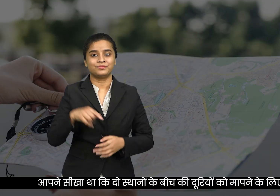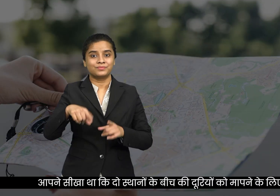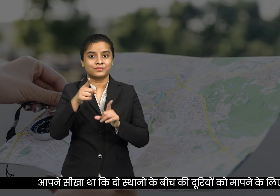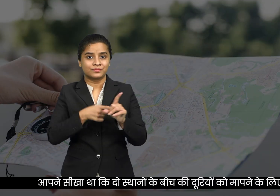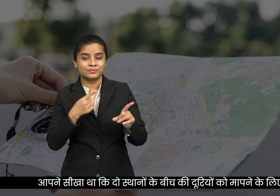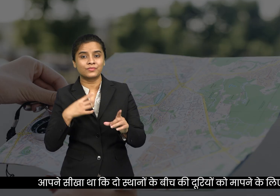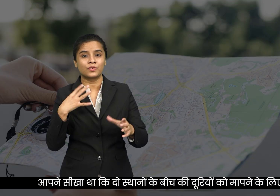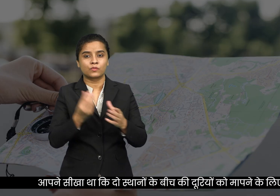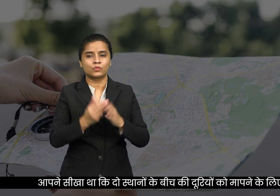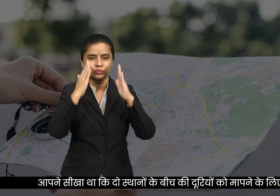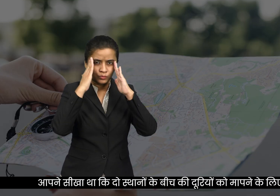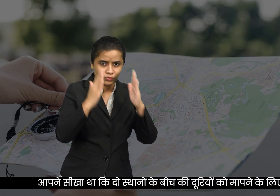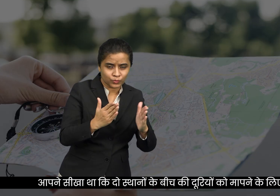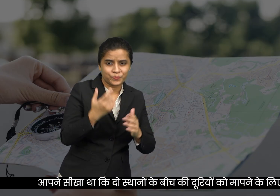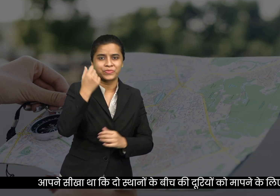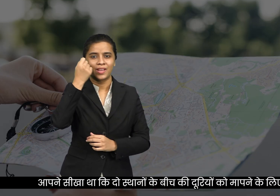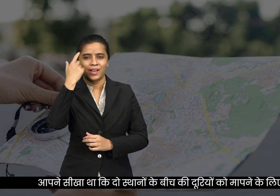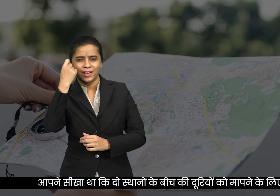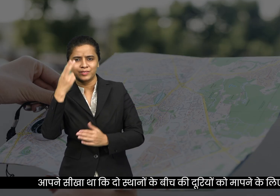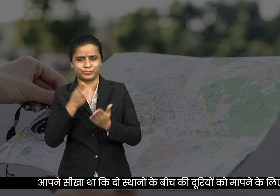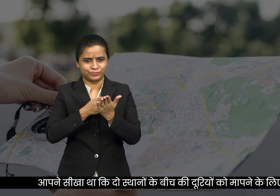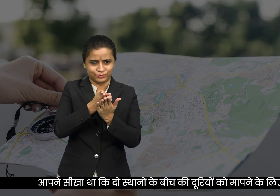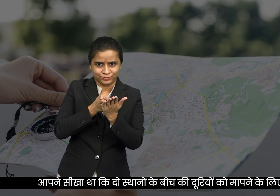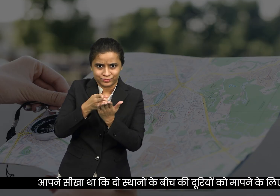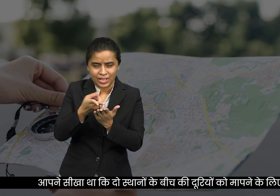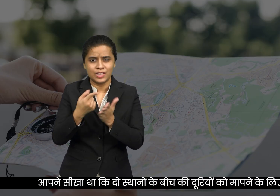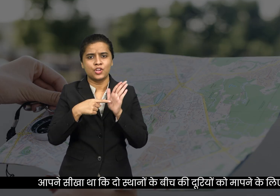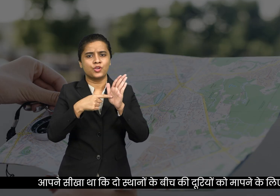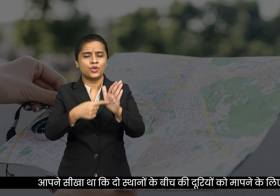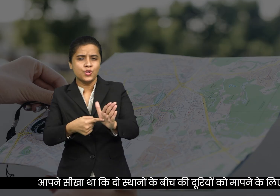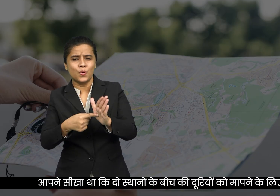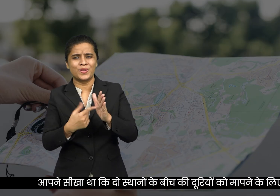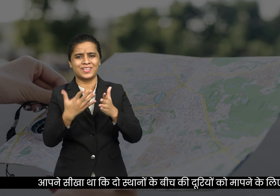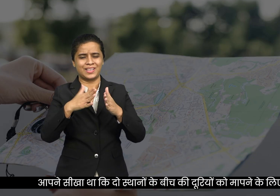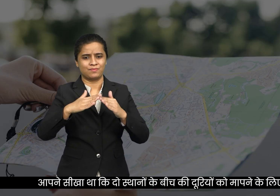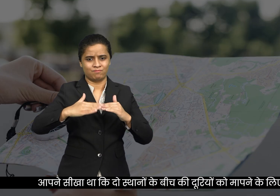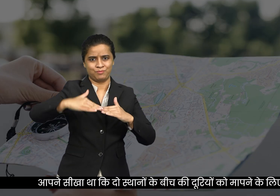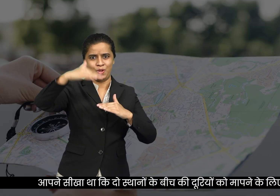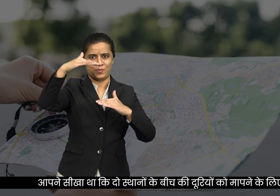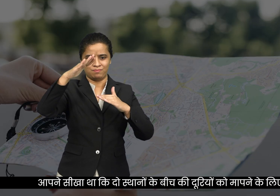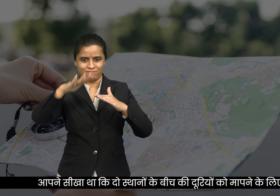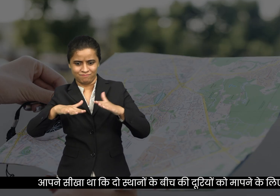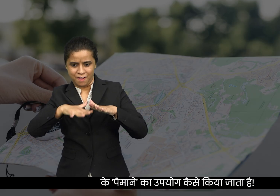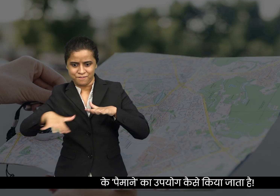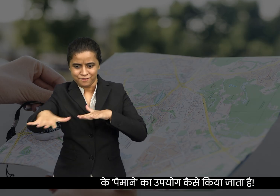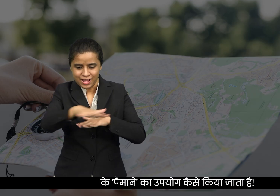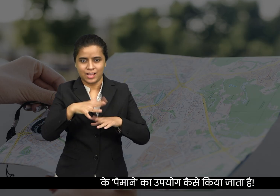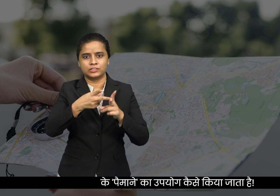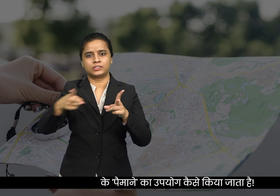आपने ये भी सीखा था कि दो स्थानों के बीच की दूरियों को मापने के लिए मानचित्र के पैमाने का